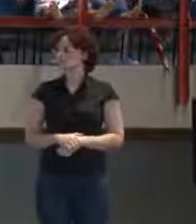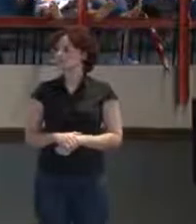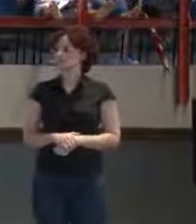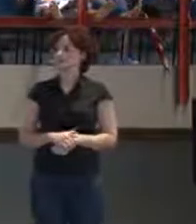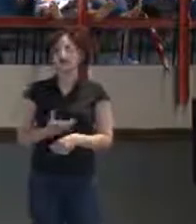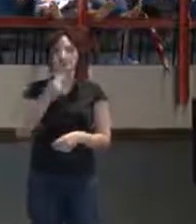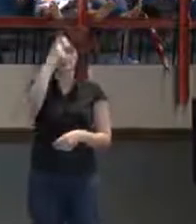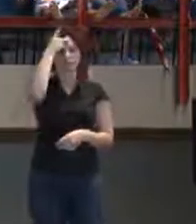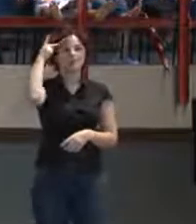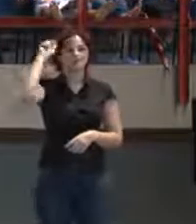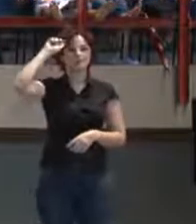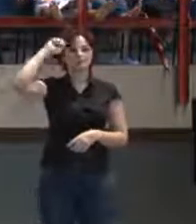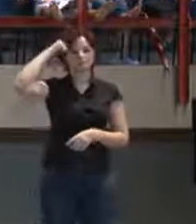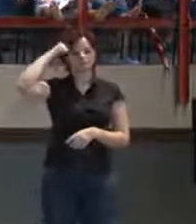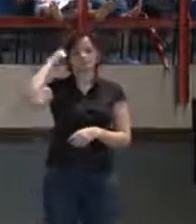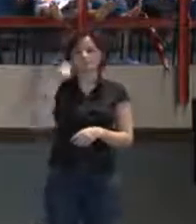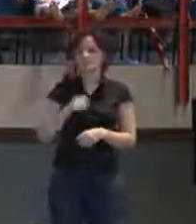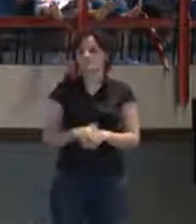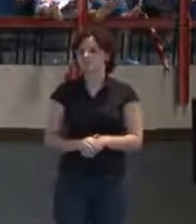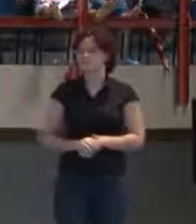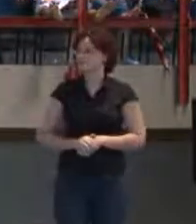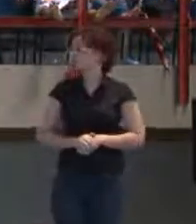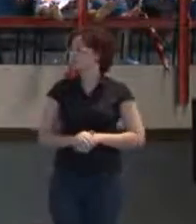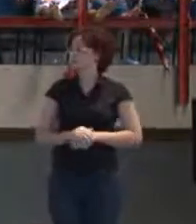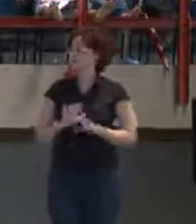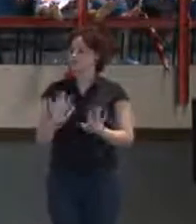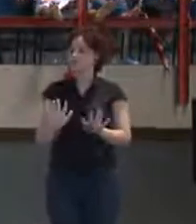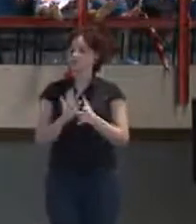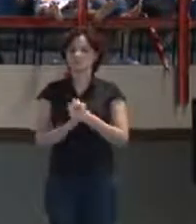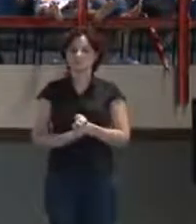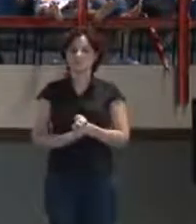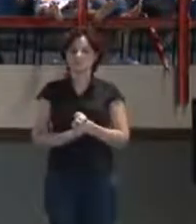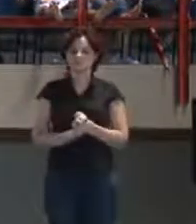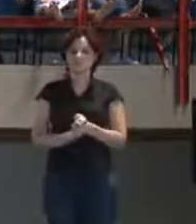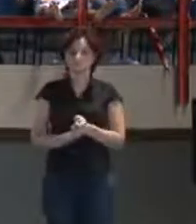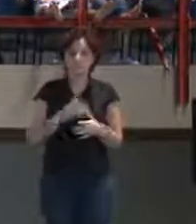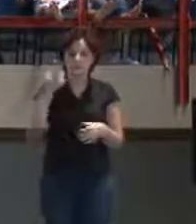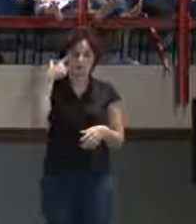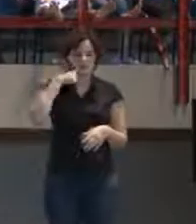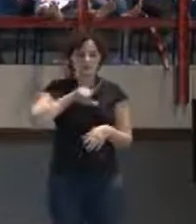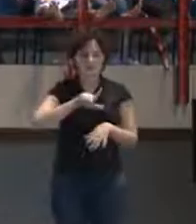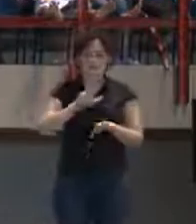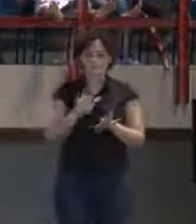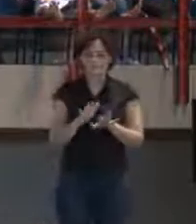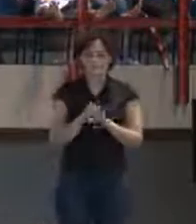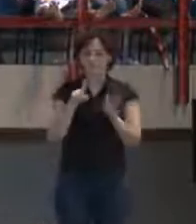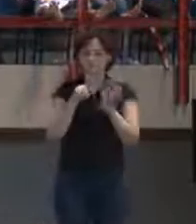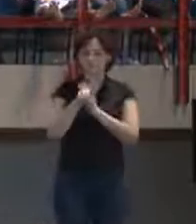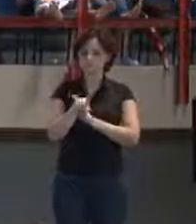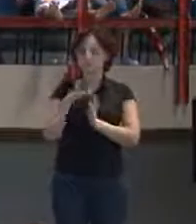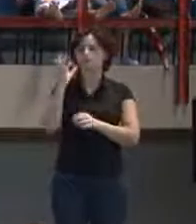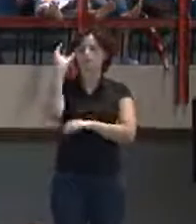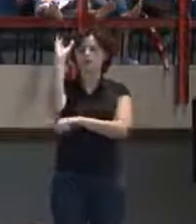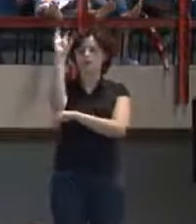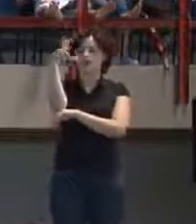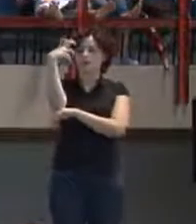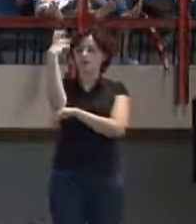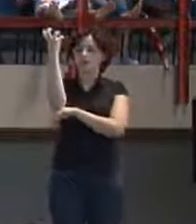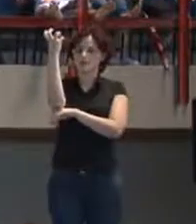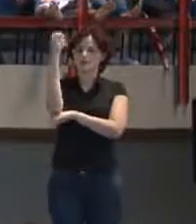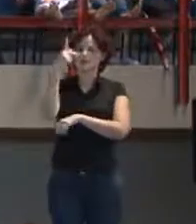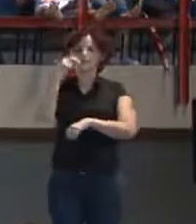O negro. Tá? Vamos analisar de novo? Então vamos lá. Olha só. O pau-brasil não é